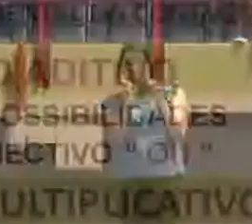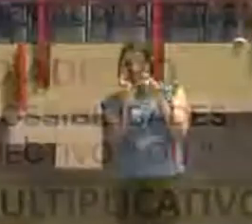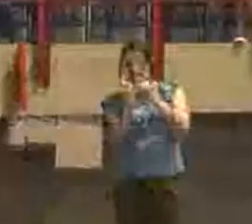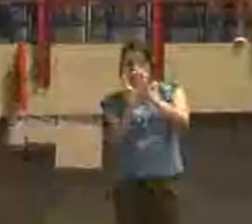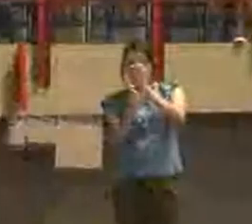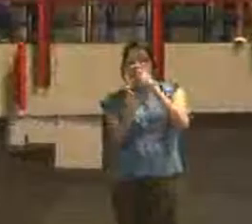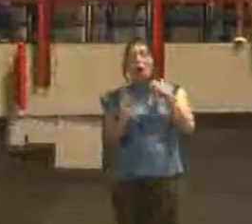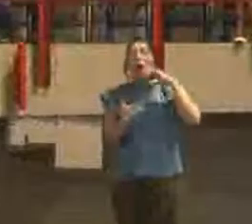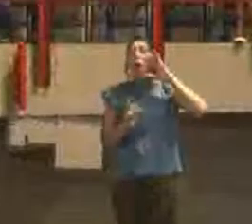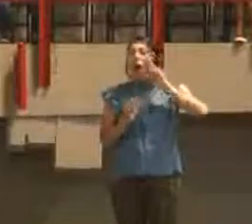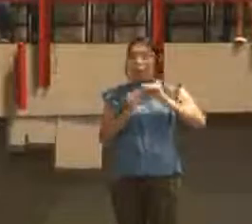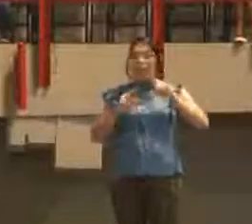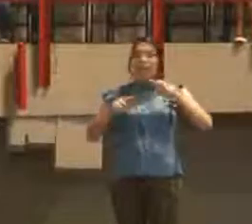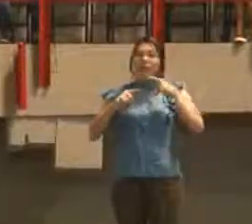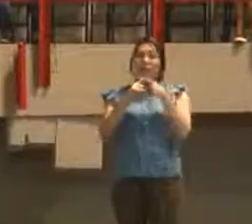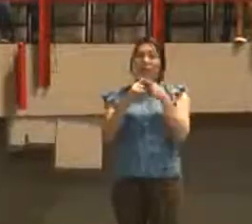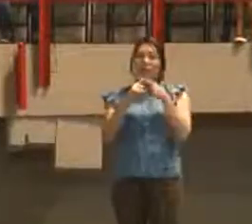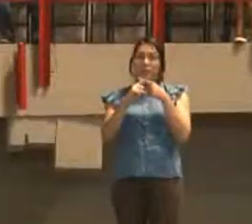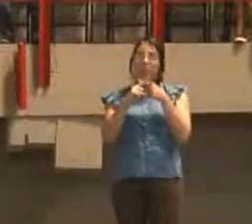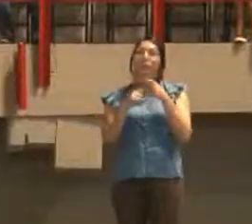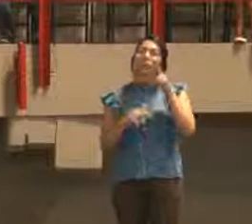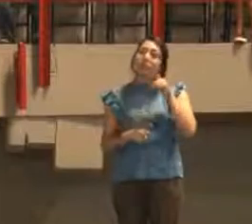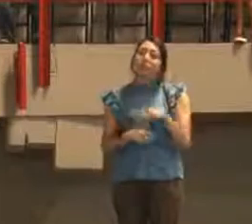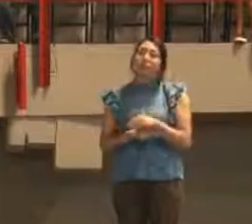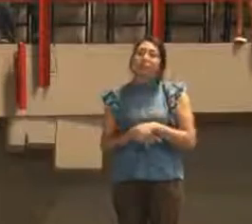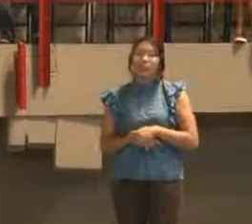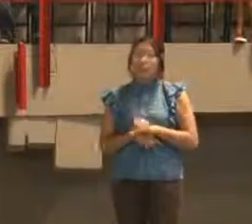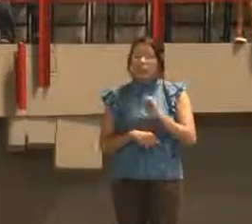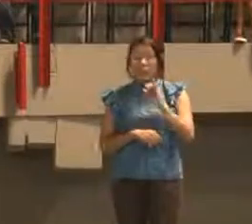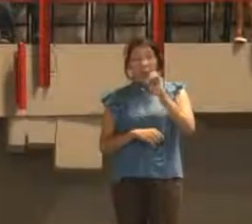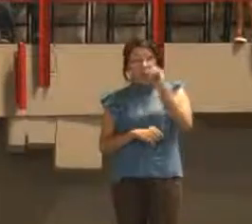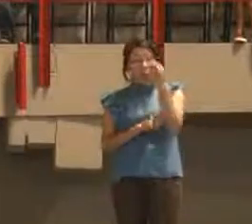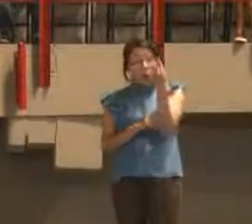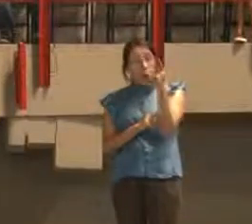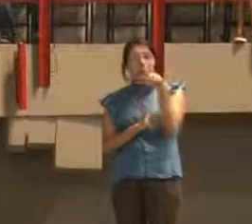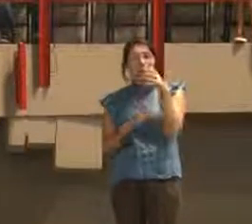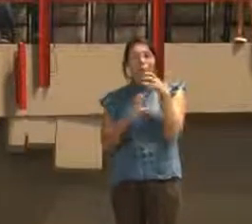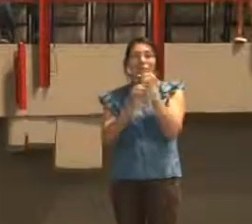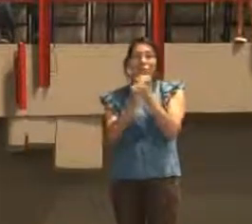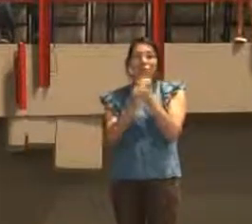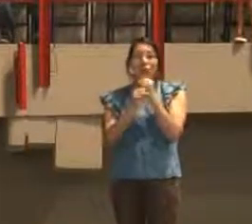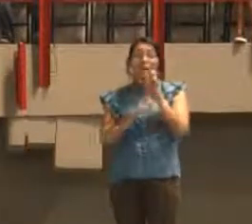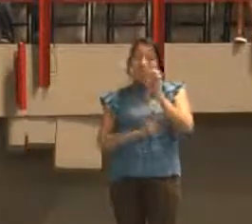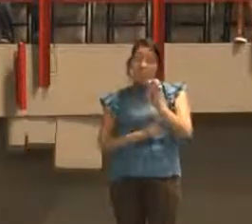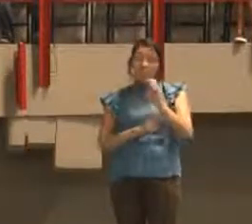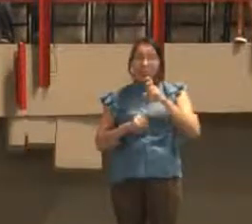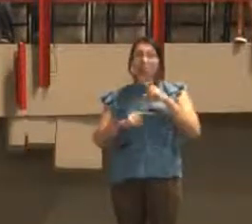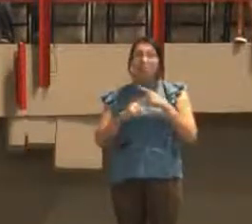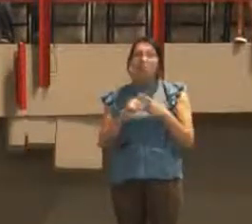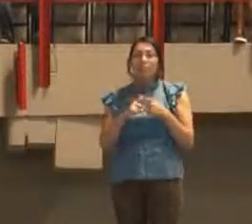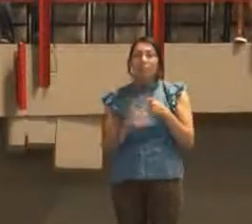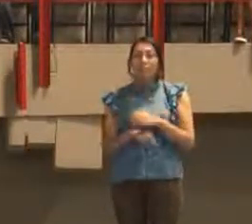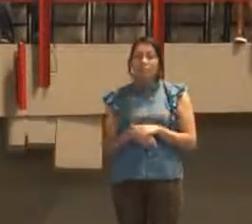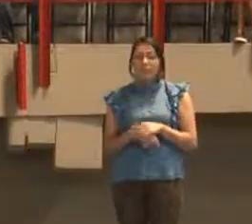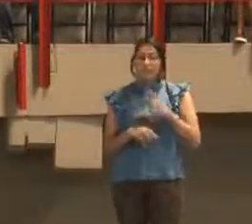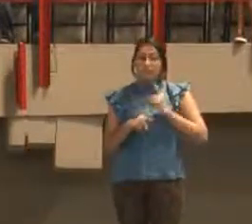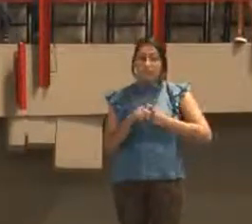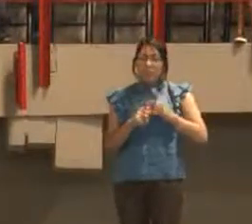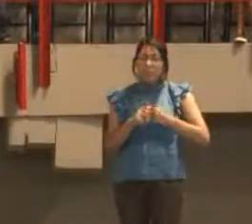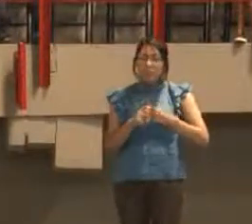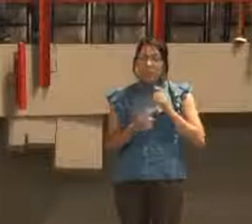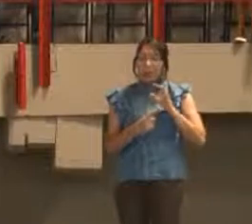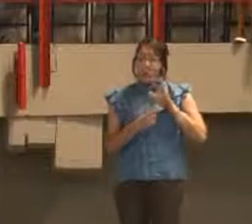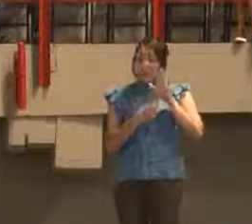OU, soma. Se aparecer o I, você multiplica. Por que eu estou comentando isso? Porque é o seguinte: na próxima questão que a gente